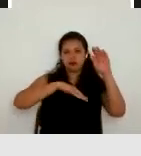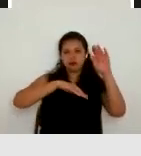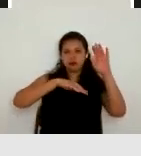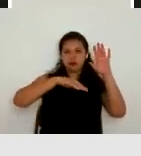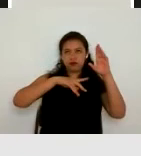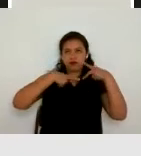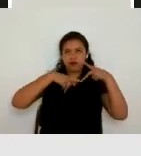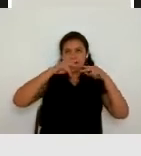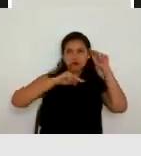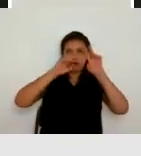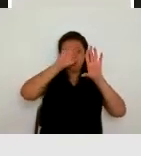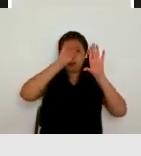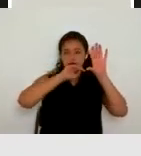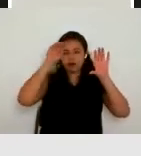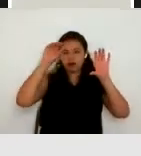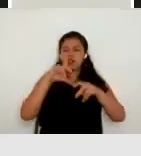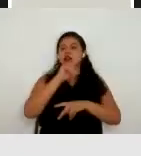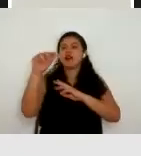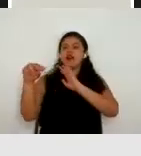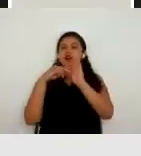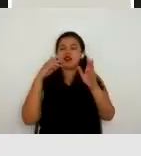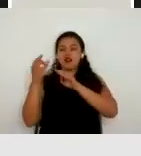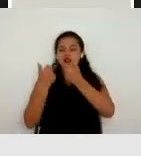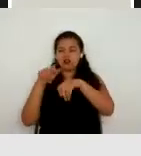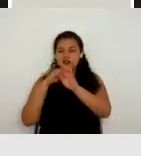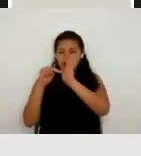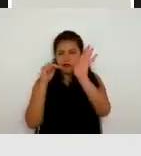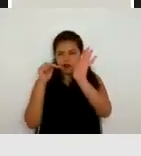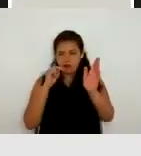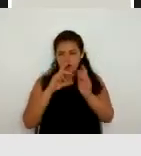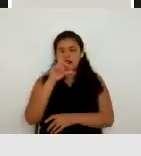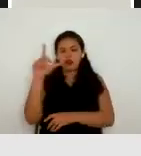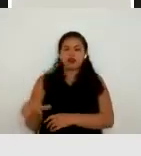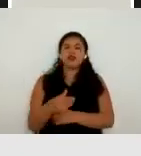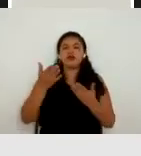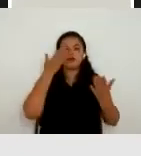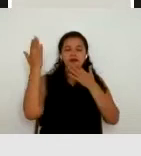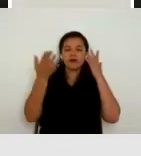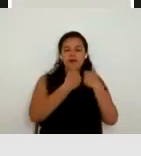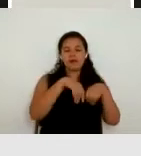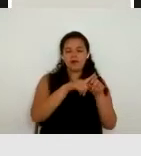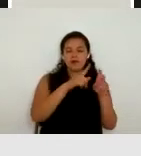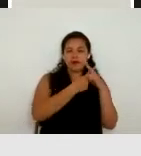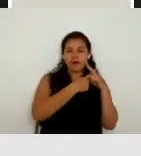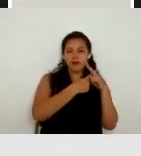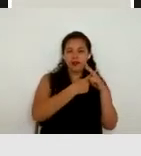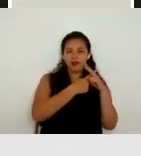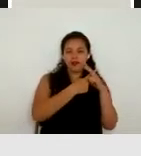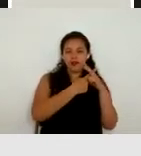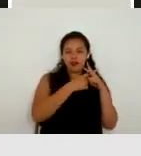social acá está este otro que era el que se aplicaba el estudioso es económico inicial que se aplicó en la